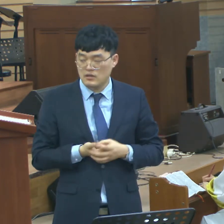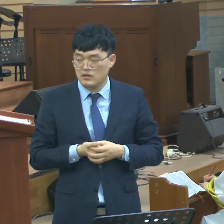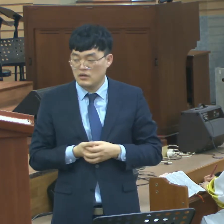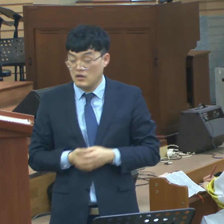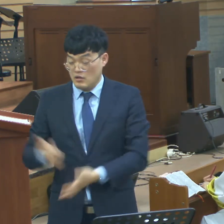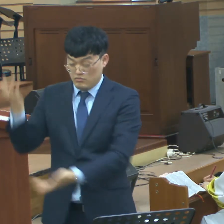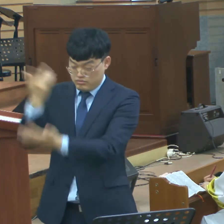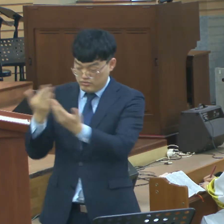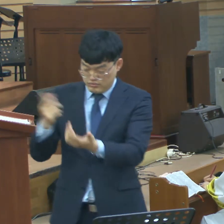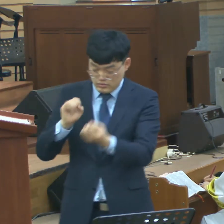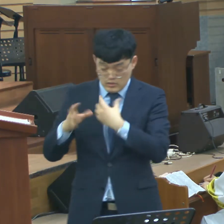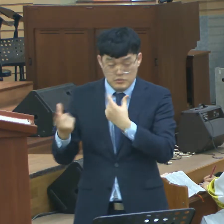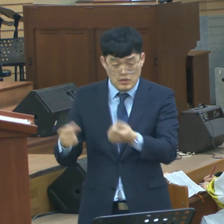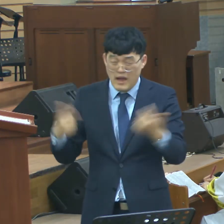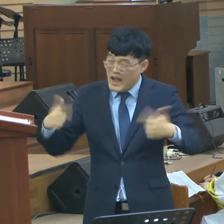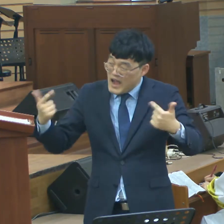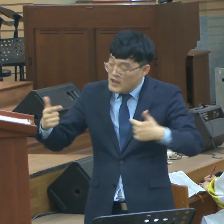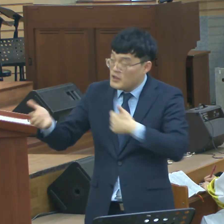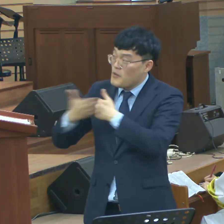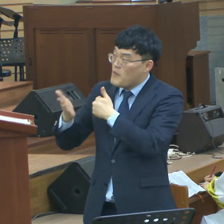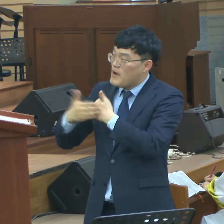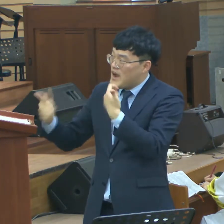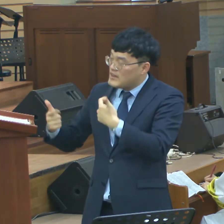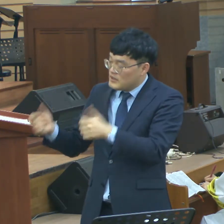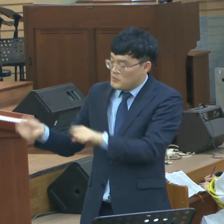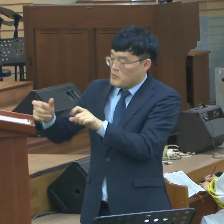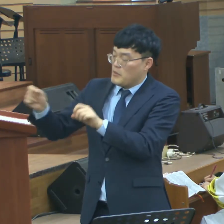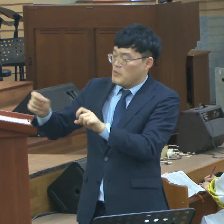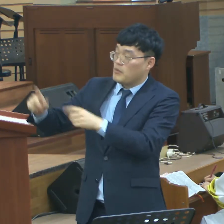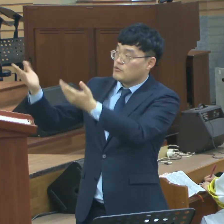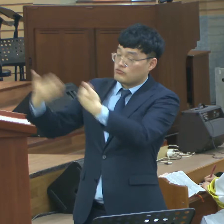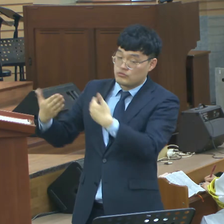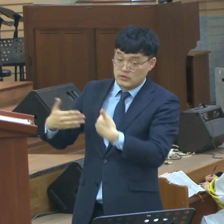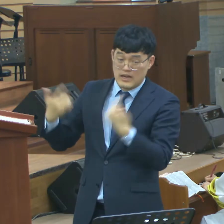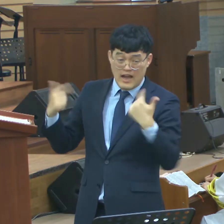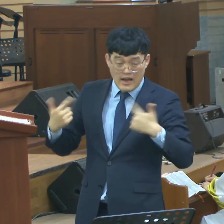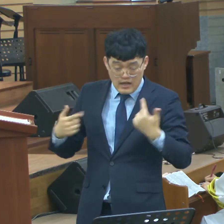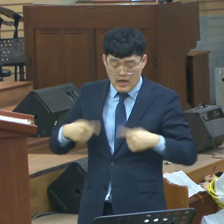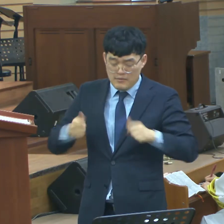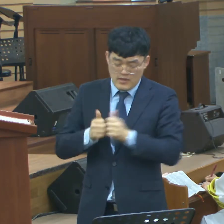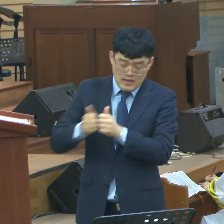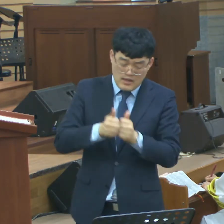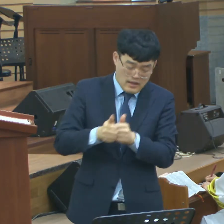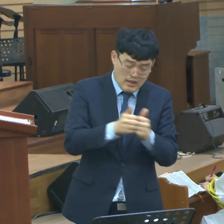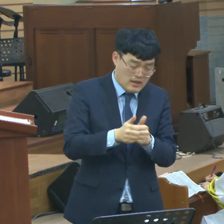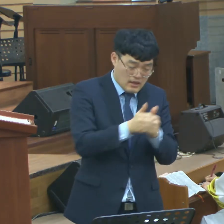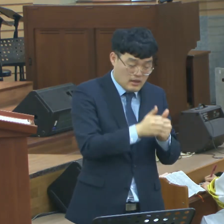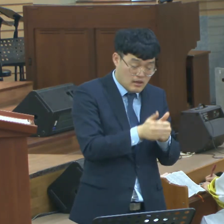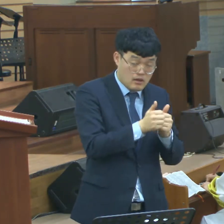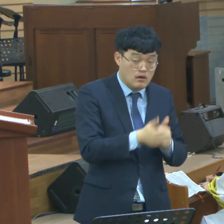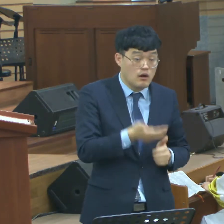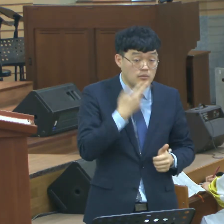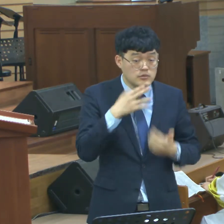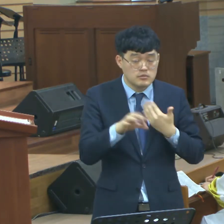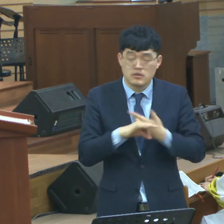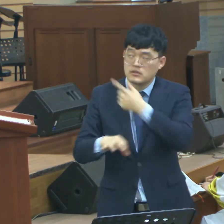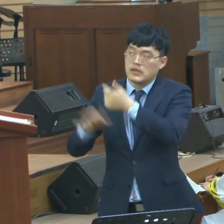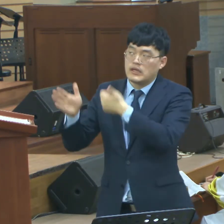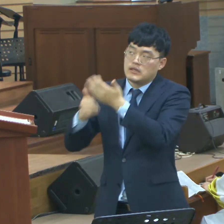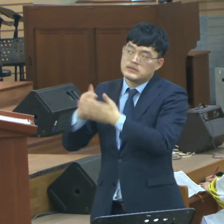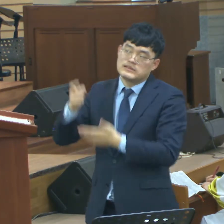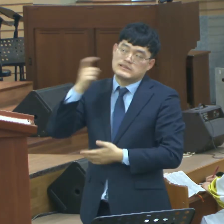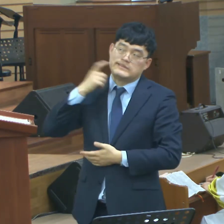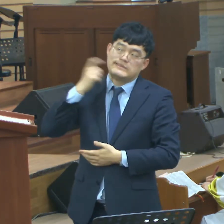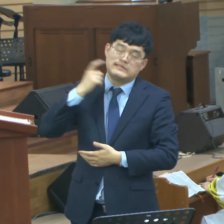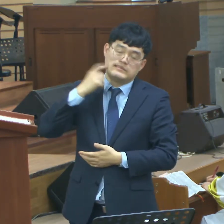불러응답하듯이 항상 도와주시고 항상 살려주시고 항상 함께하지 않으면 하나님은 거짓신이에요. 이렇게 말하는 성도들이